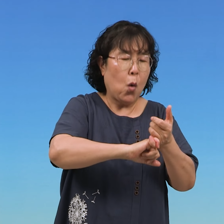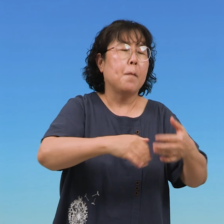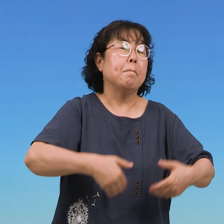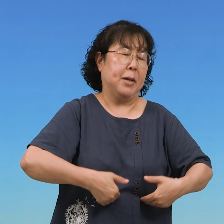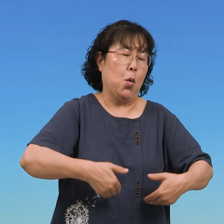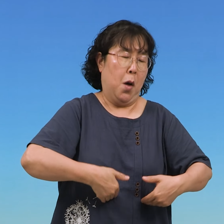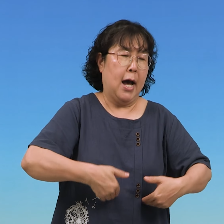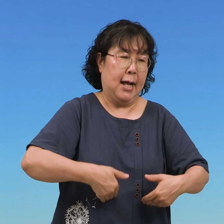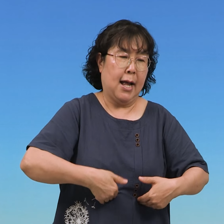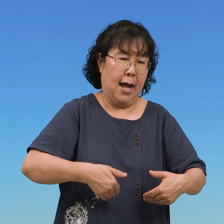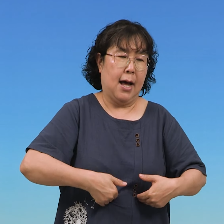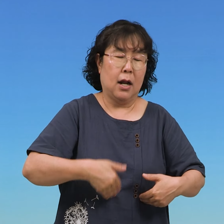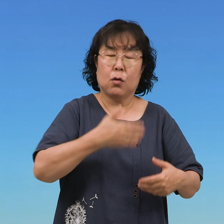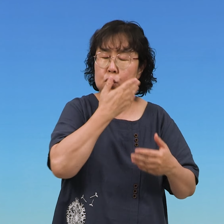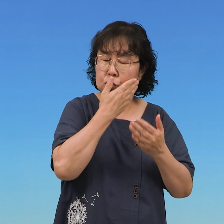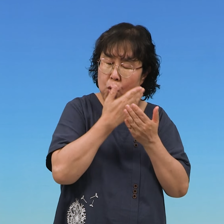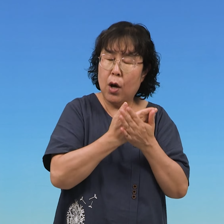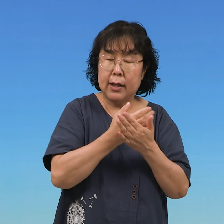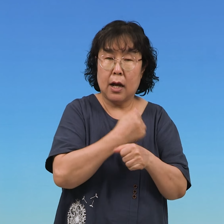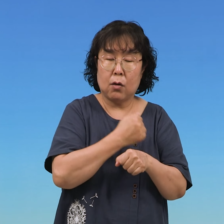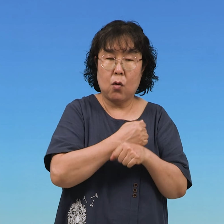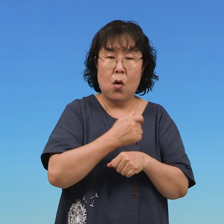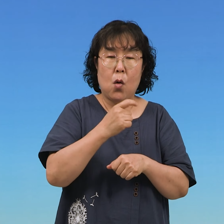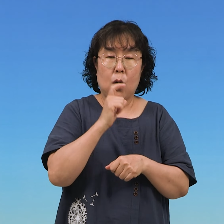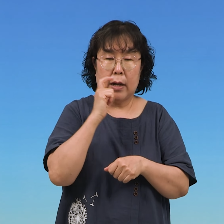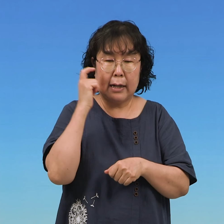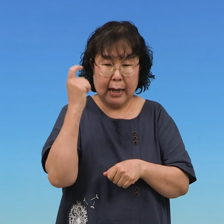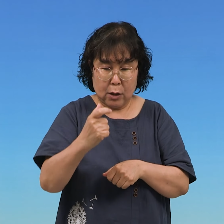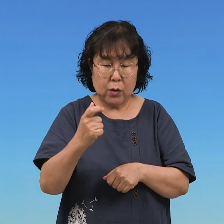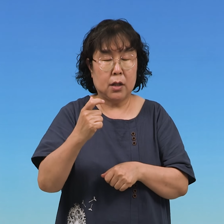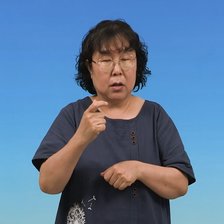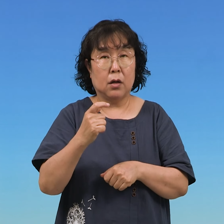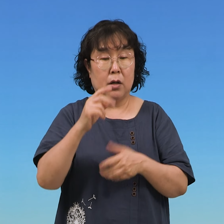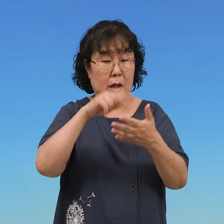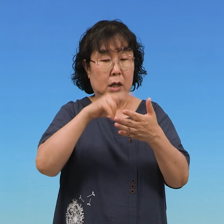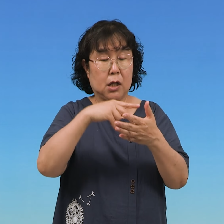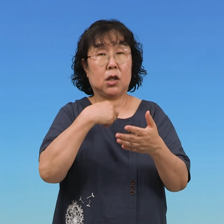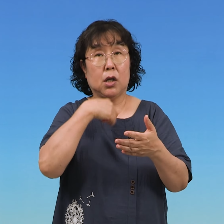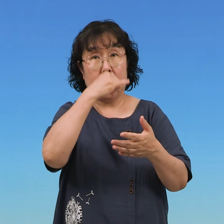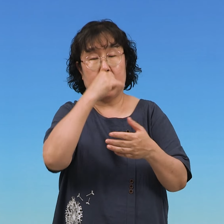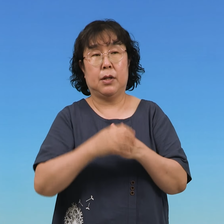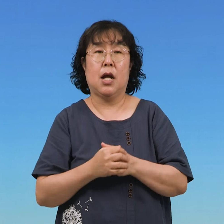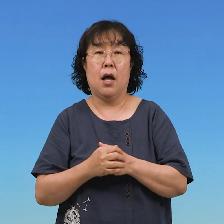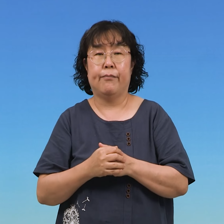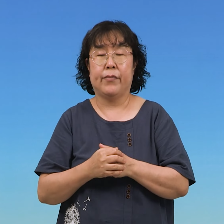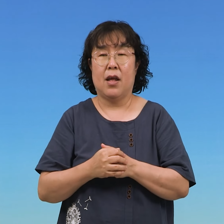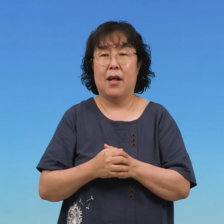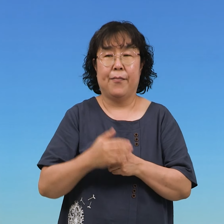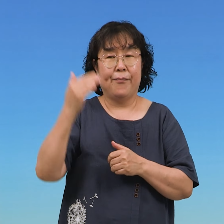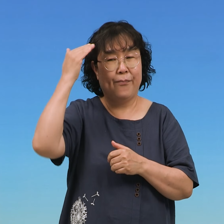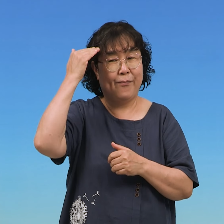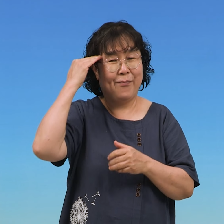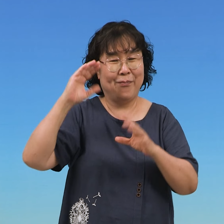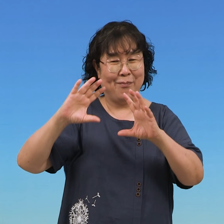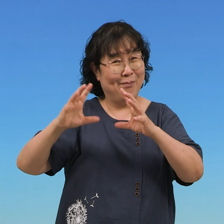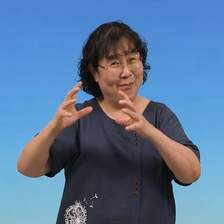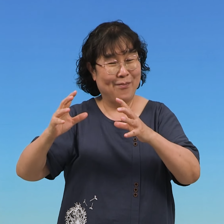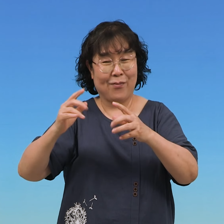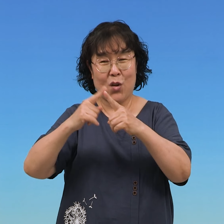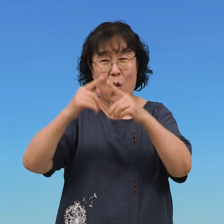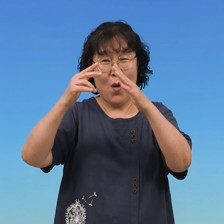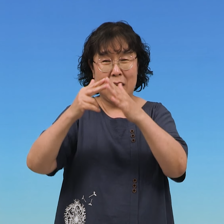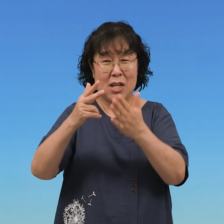미국 사람이니까 뭐 주차장이 중요한가 보죠. 대한민국 교회는요, 주차장 확보된 교회 없습니다.